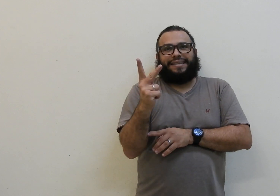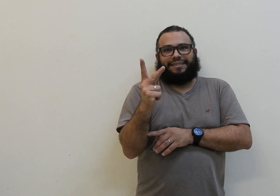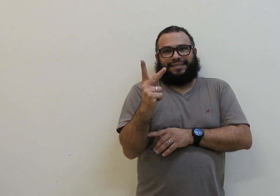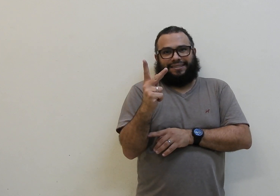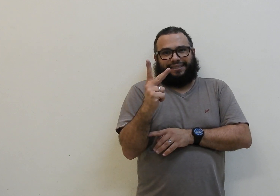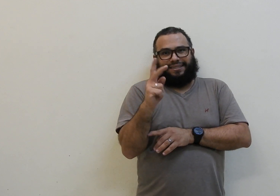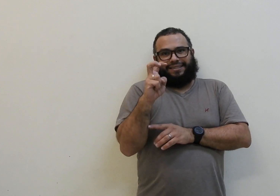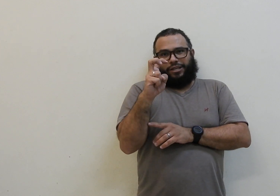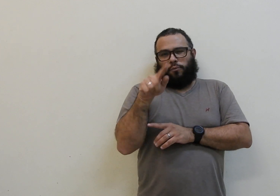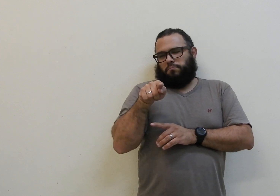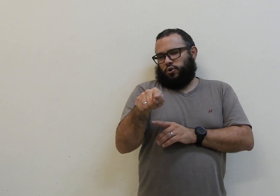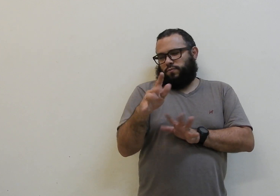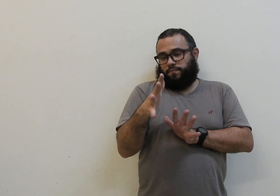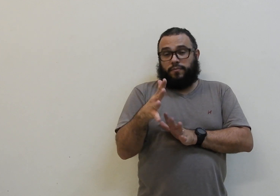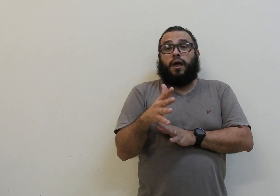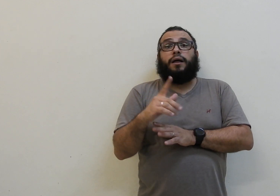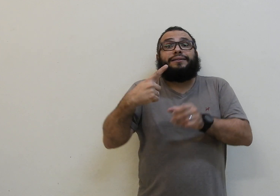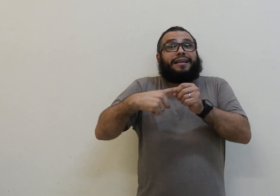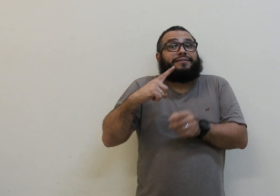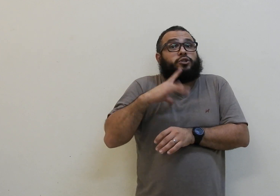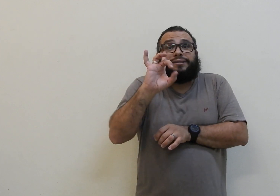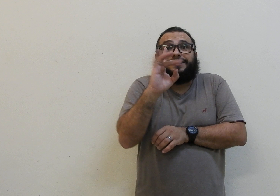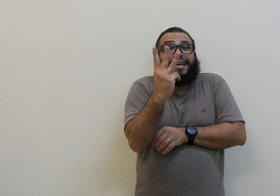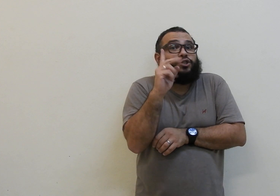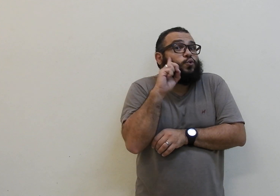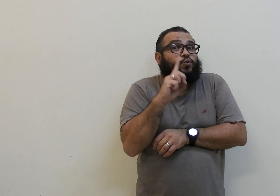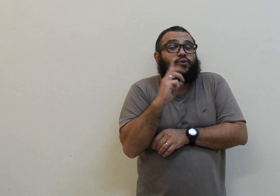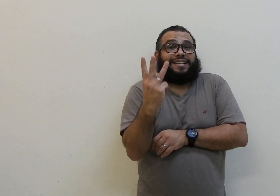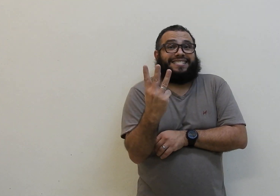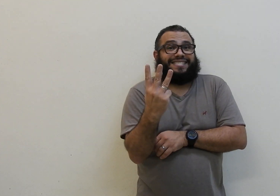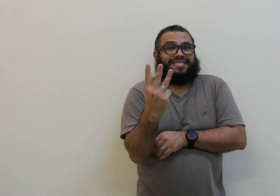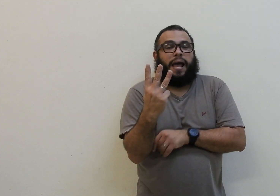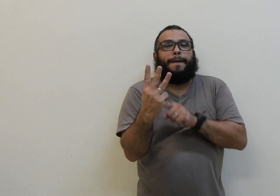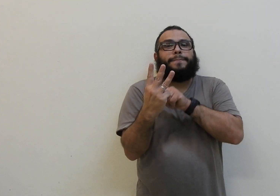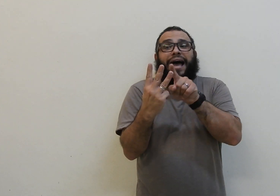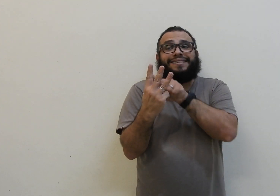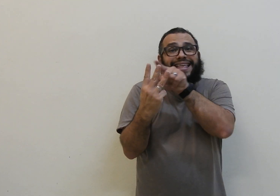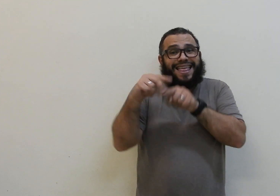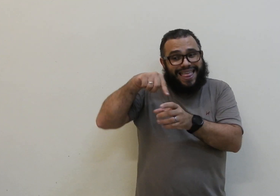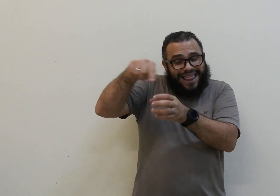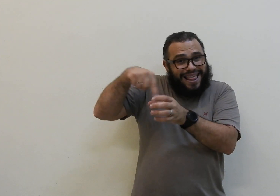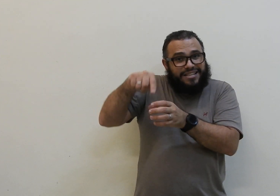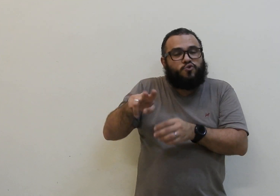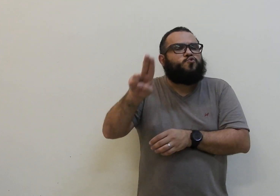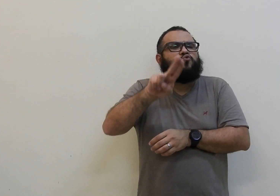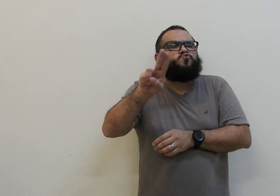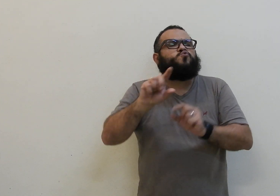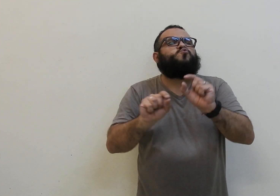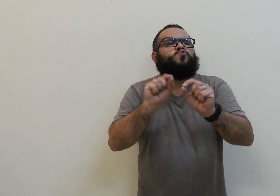ela deve ter hoje por volta de 5.000 habitantes e só tinham 3 surdos. E esses 3